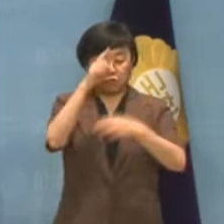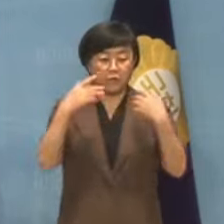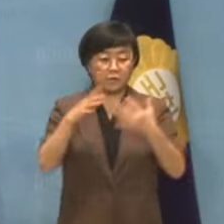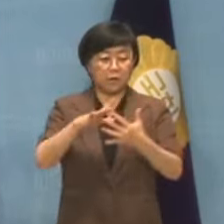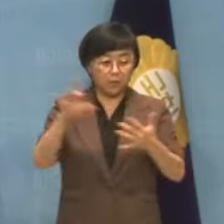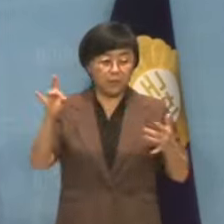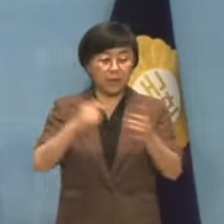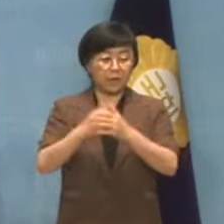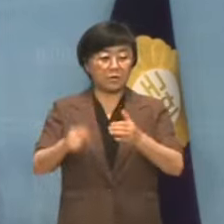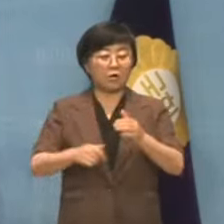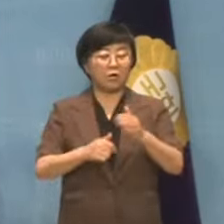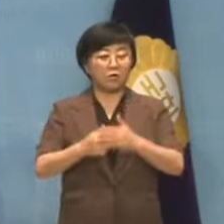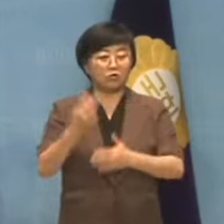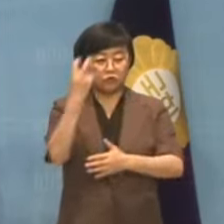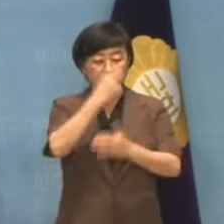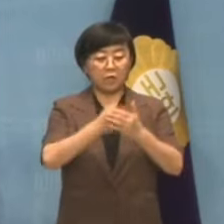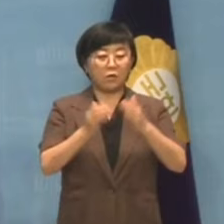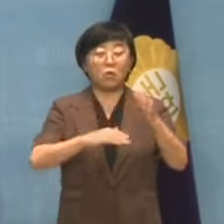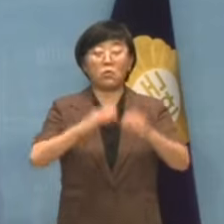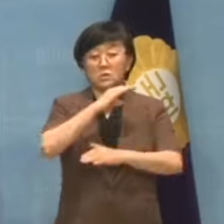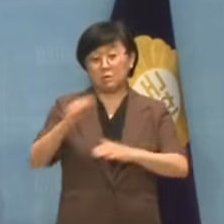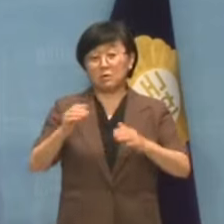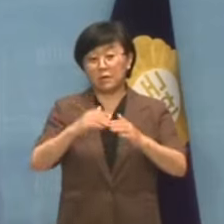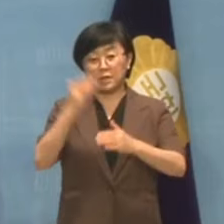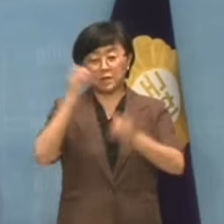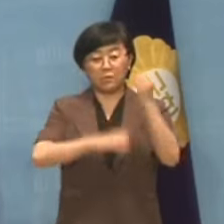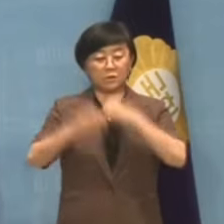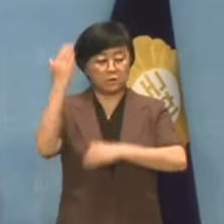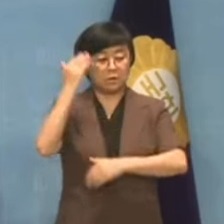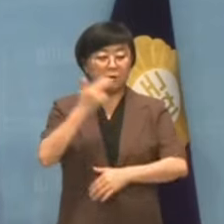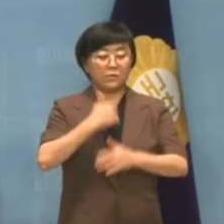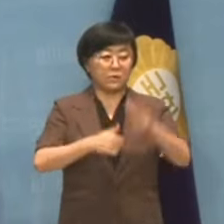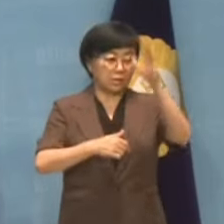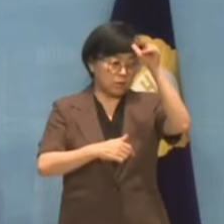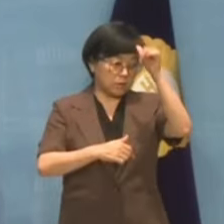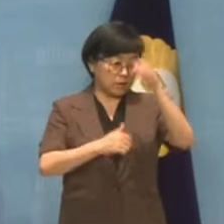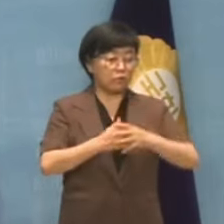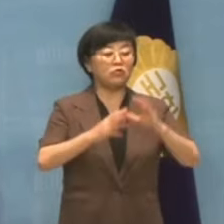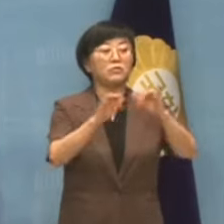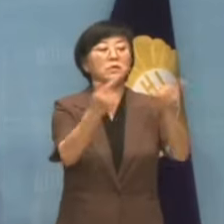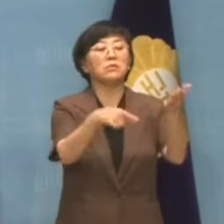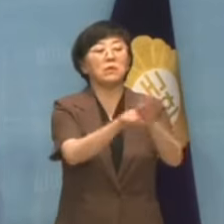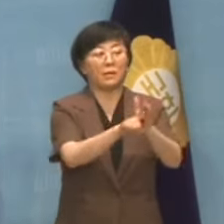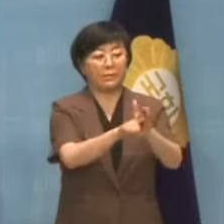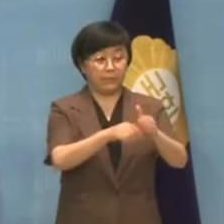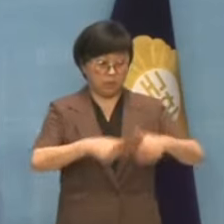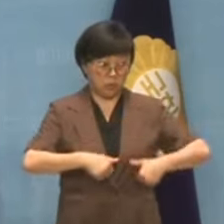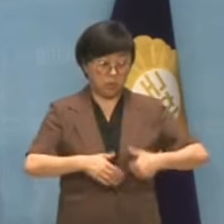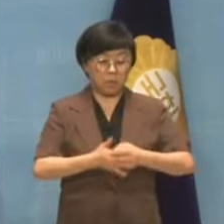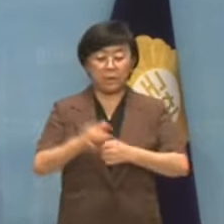공정과 상식은 무너졌습니다. 경찰은 민중의 지팡이가 될 것인지